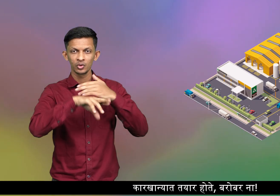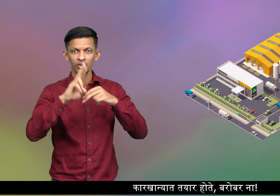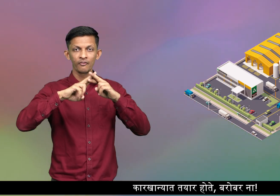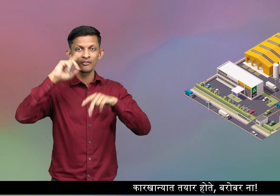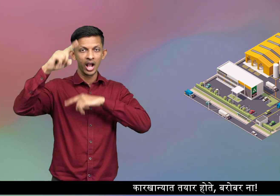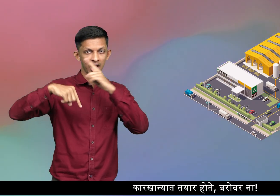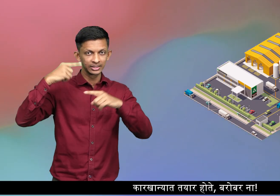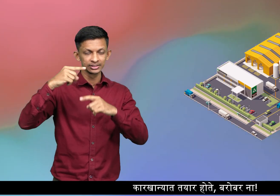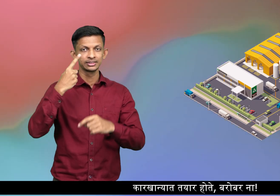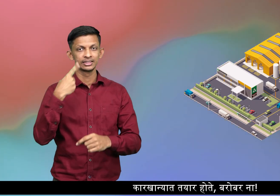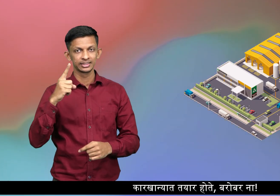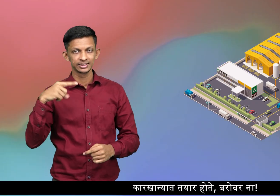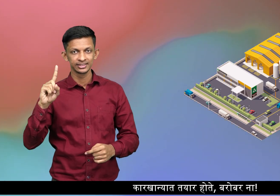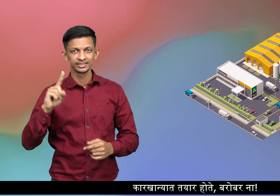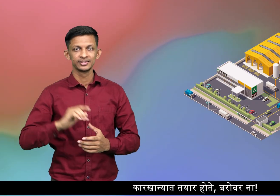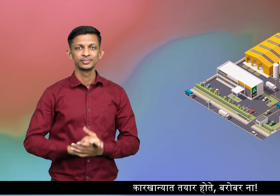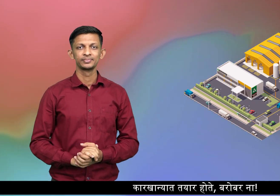कारखान्यात तयार होते, बरोबर ना?